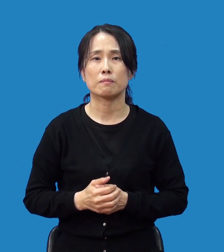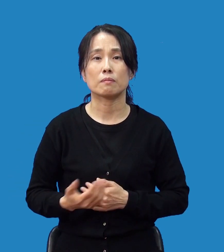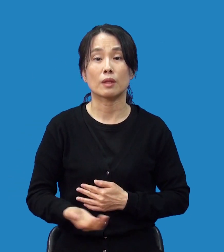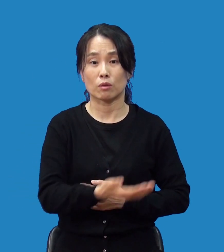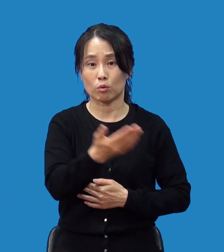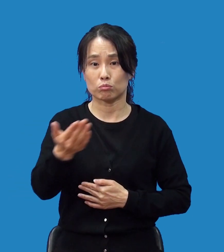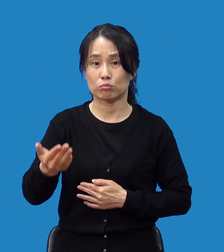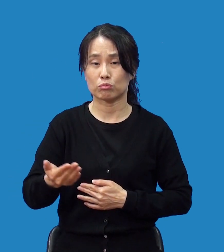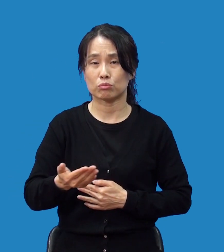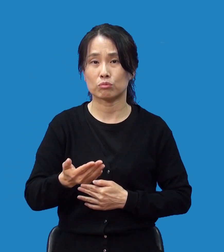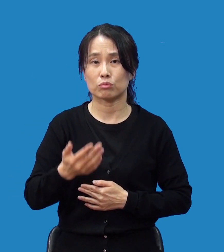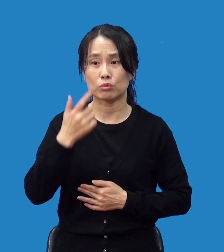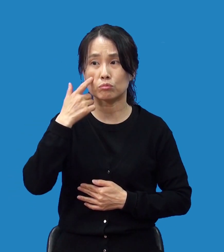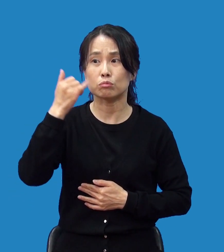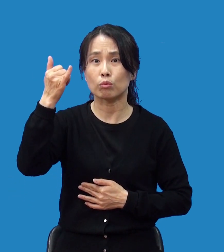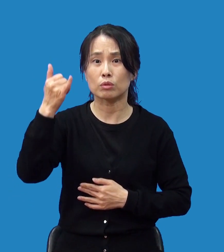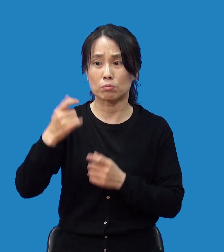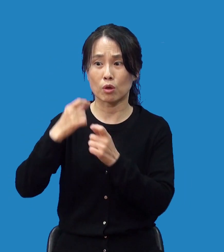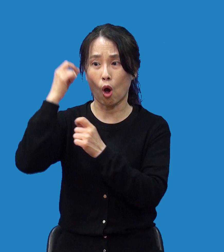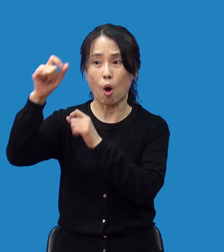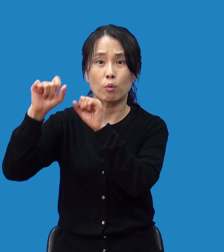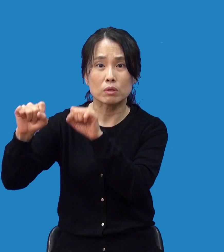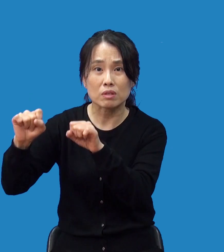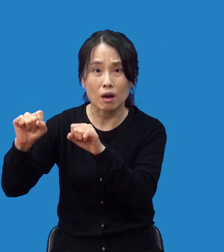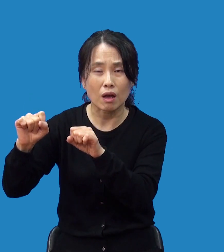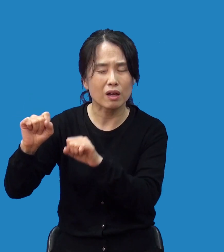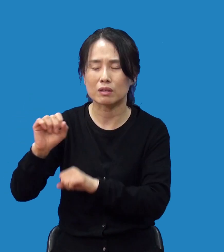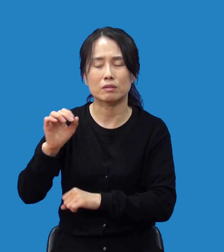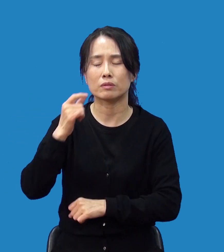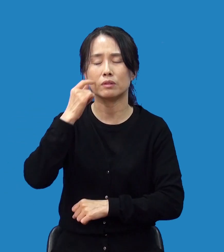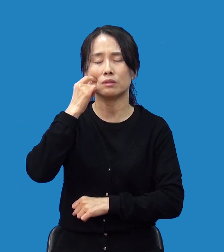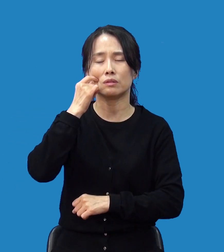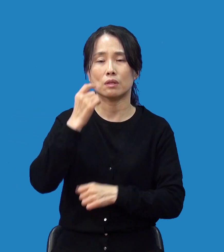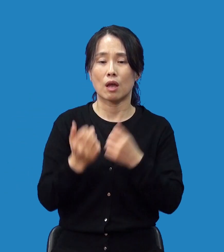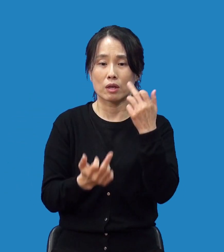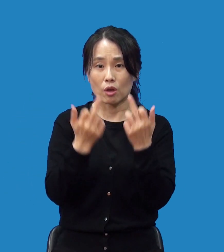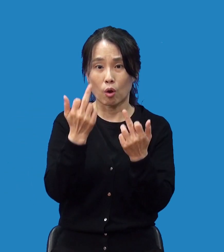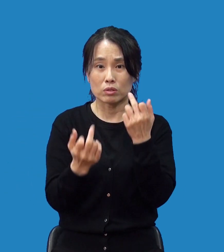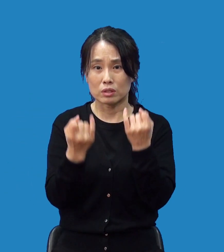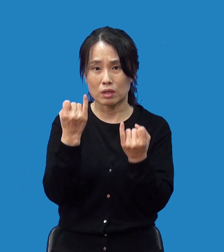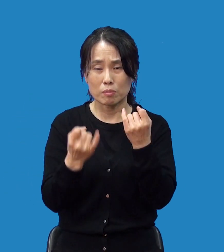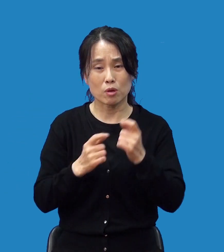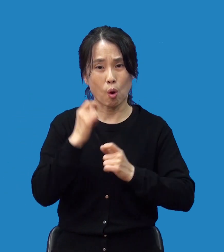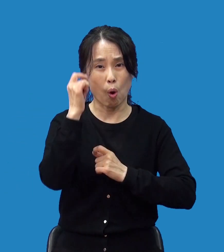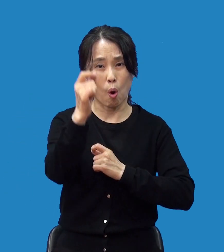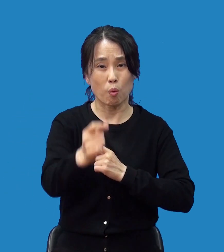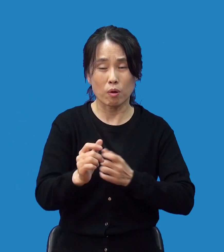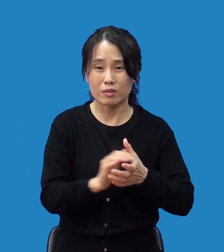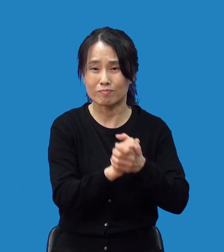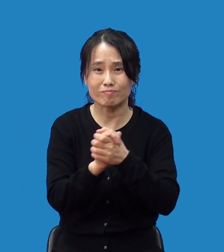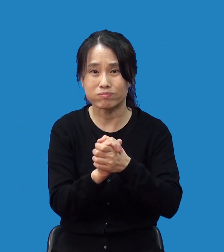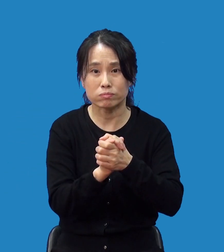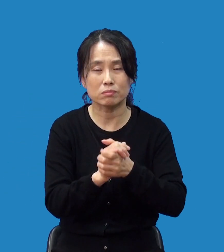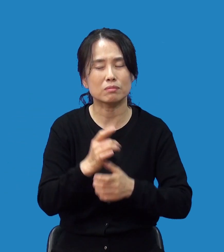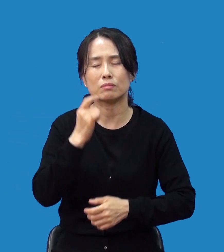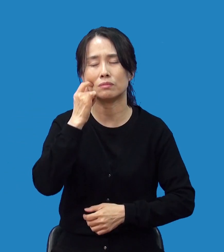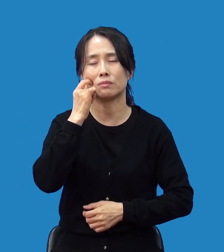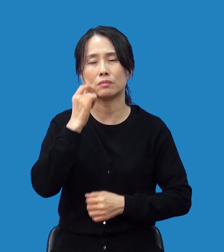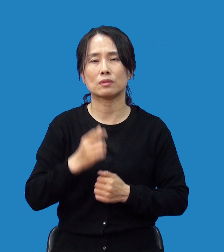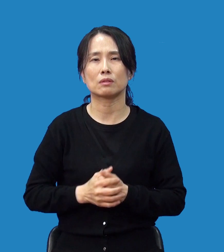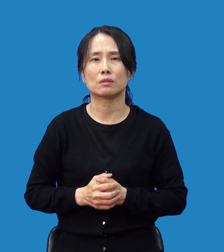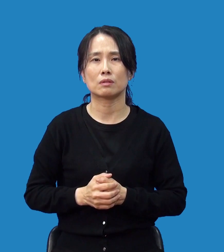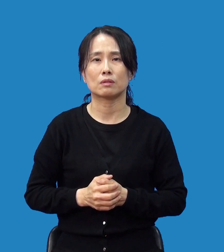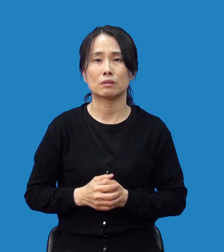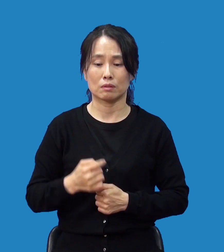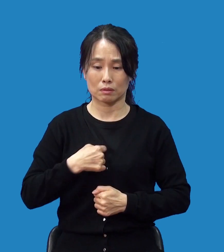여러분, 부모님 영원하지 않습니다. 형제 자매 영원하지 않습니다. 오늘 여기 서 있는